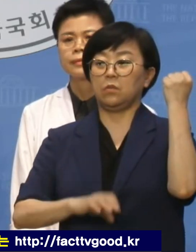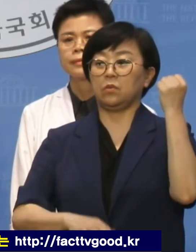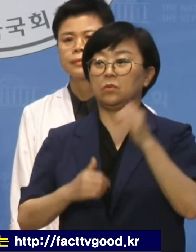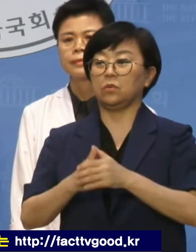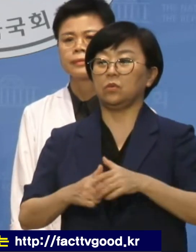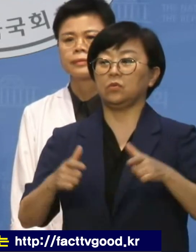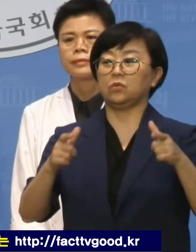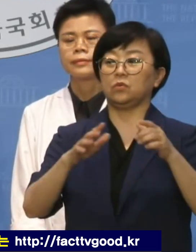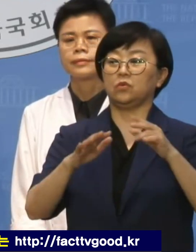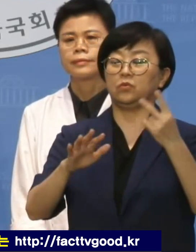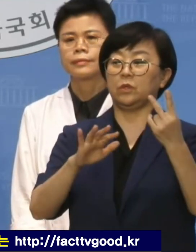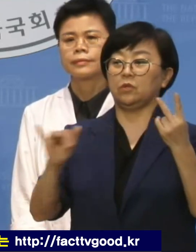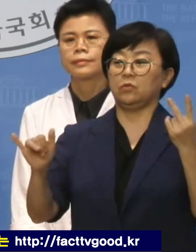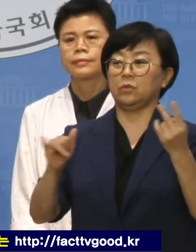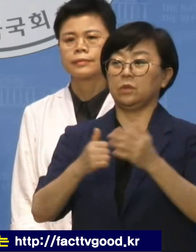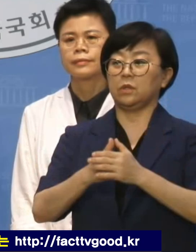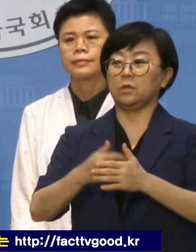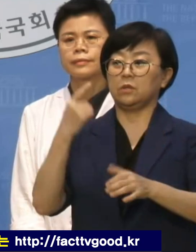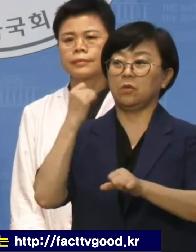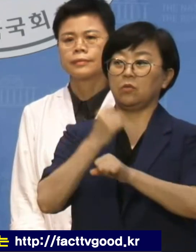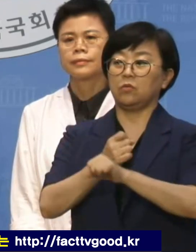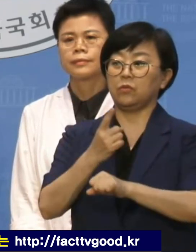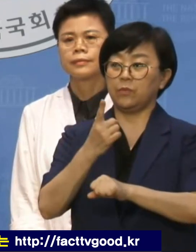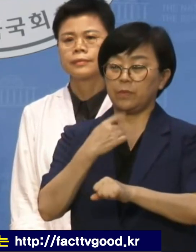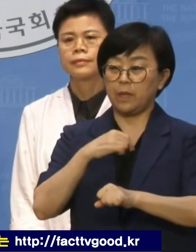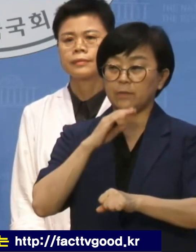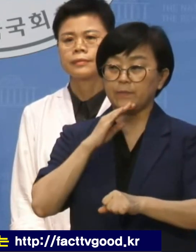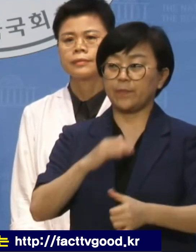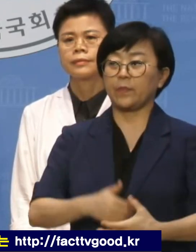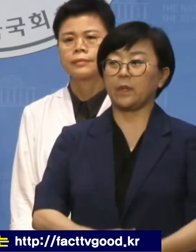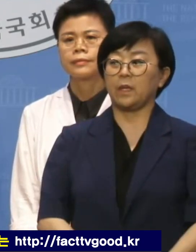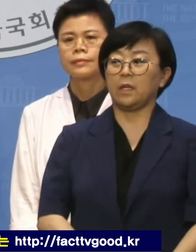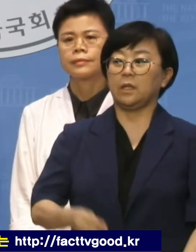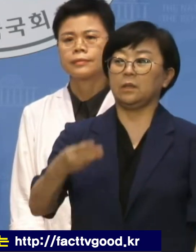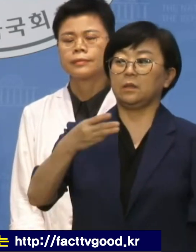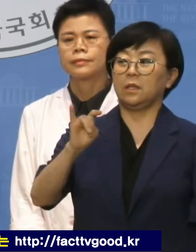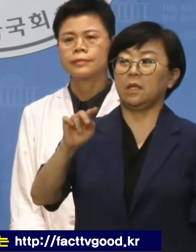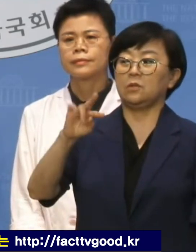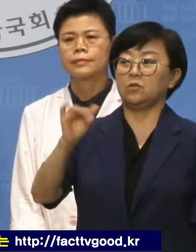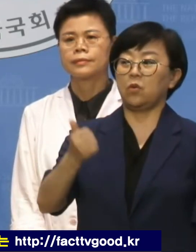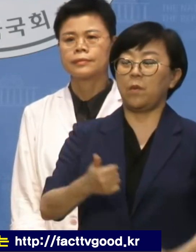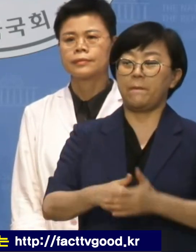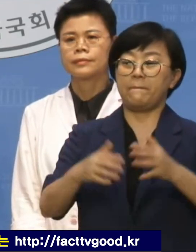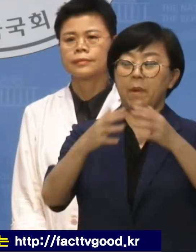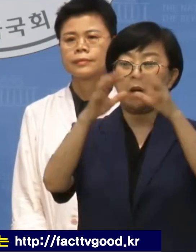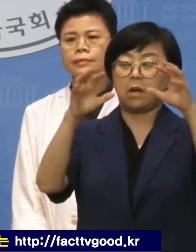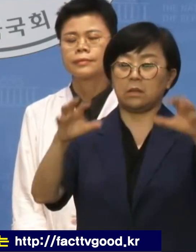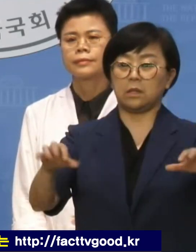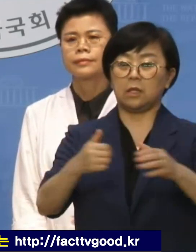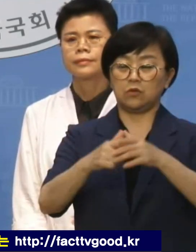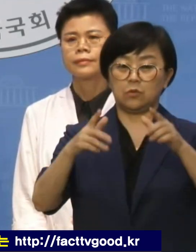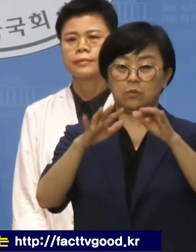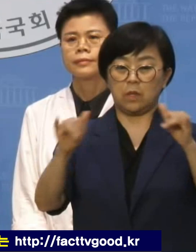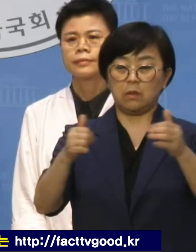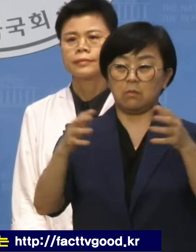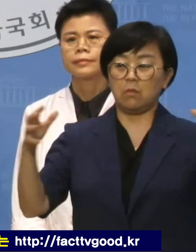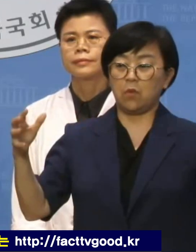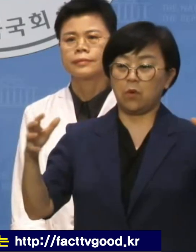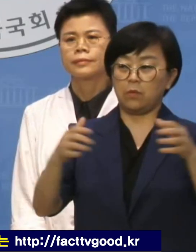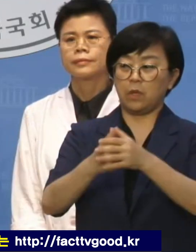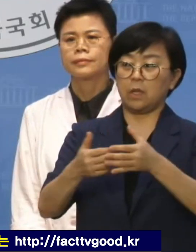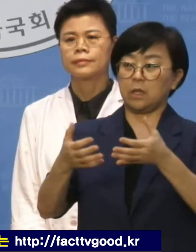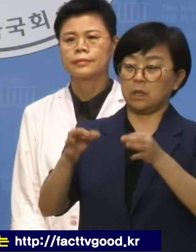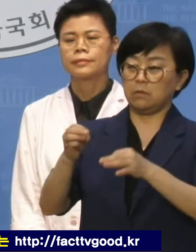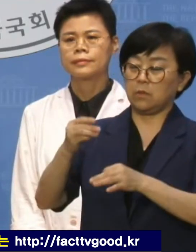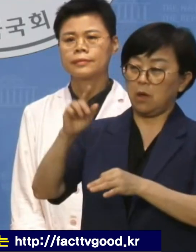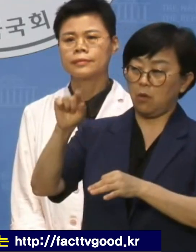저 주민 두 분께서 본인들이 열심히 연구를 해갖고 여기까 오셨는데요. 태촌 마을을 주민 모임, 이 고속도로 걱정하는 주민 모임에